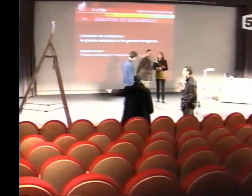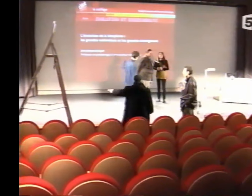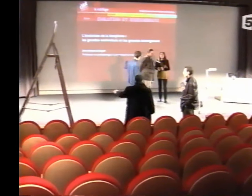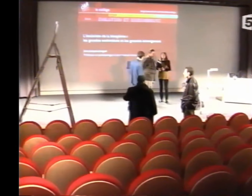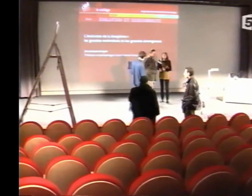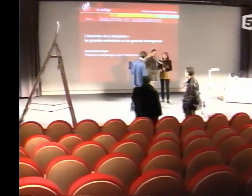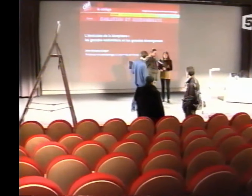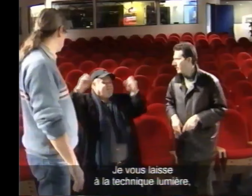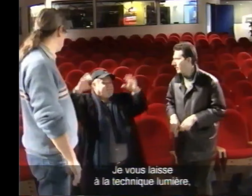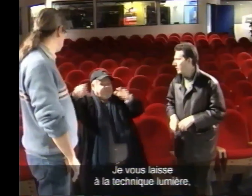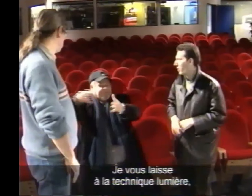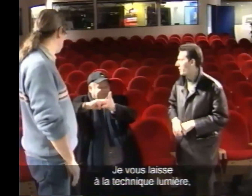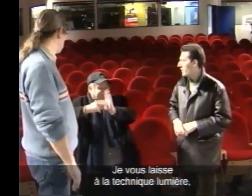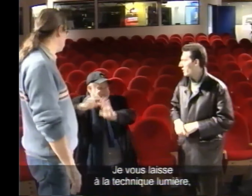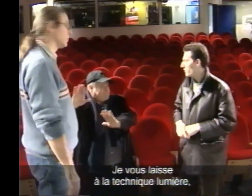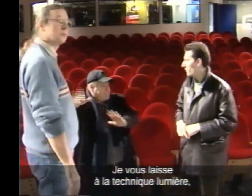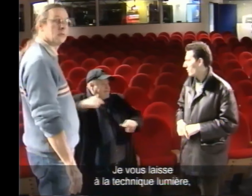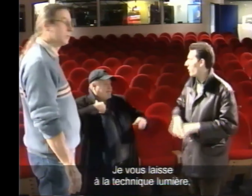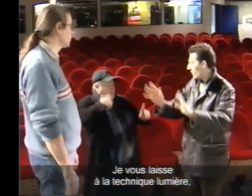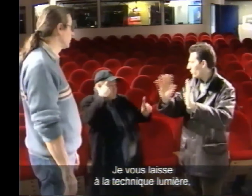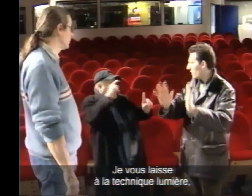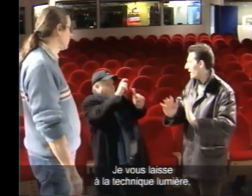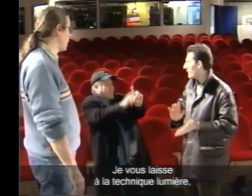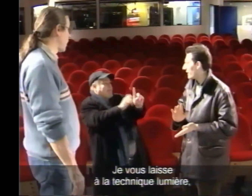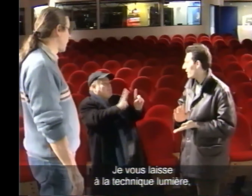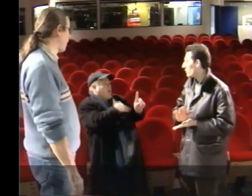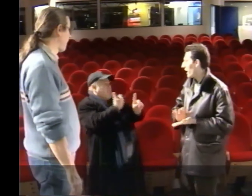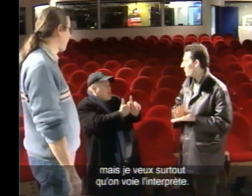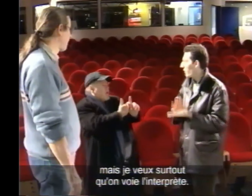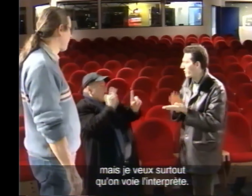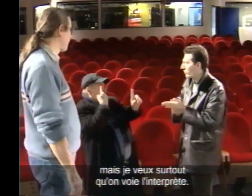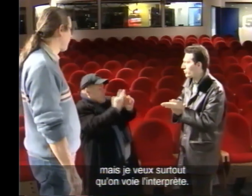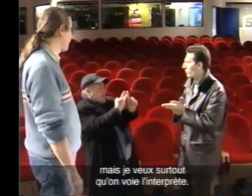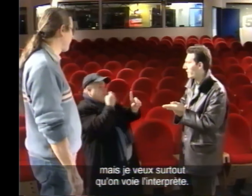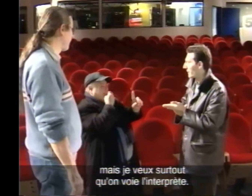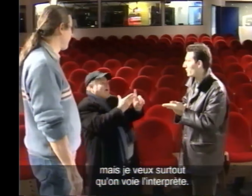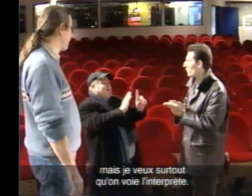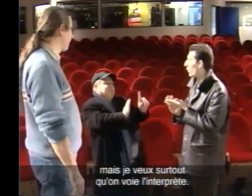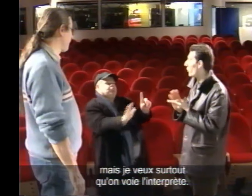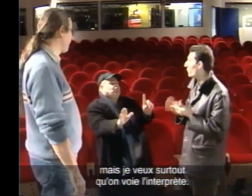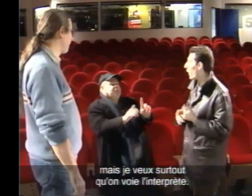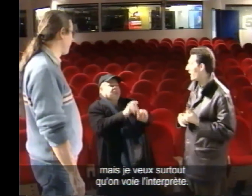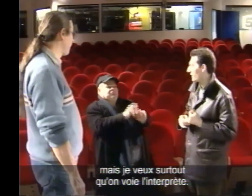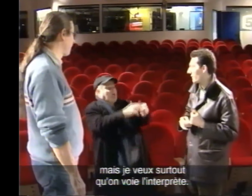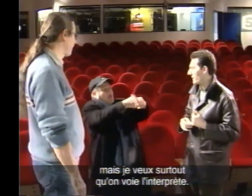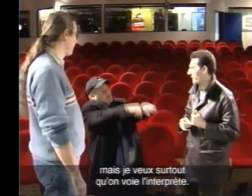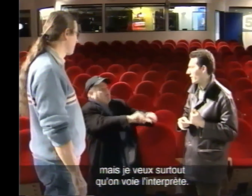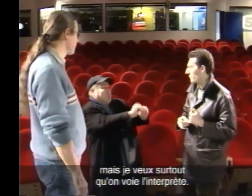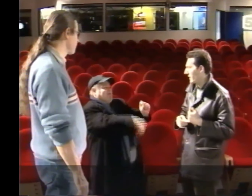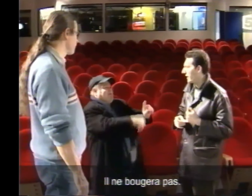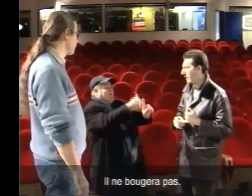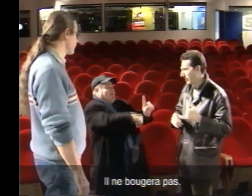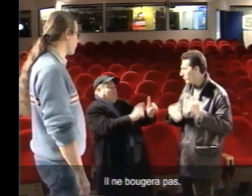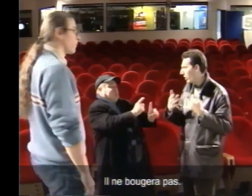Hein. Ouais. Non. Justement, je vous laisse à la technique lumière, mais moi, c'est surtout pour l'interprète, je veux qu'on le voit, l'interprète, c'est ça. Et puis, il ne bougera